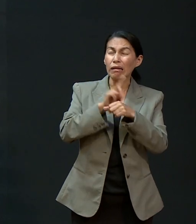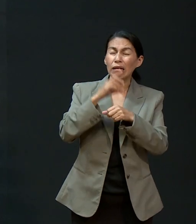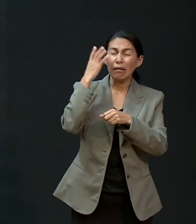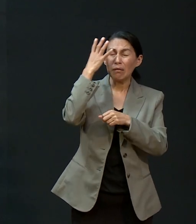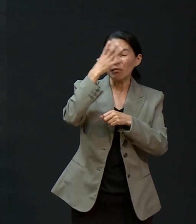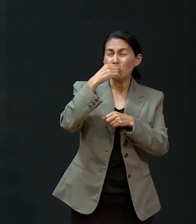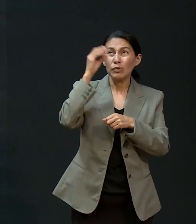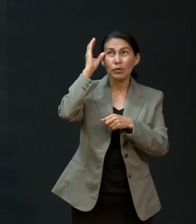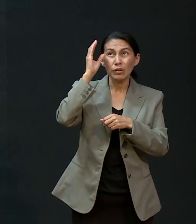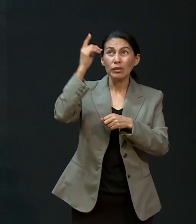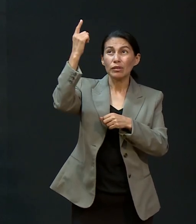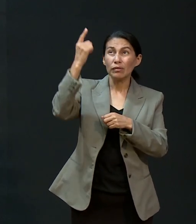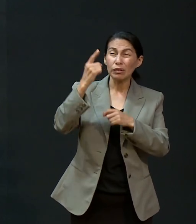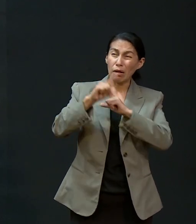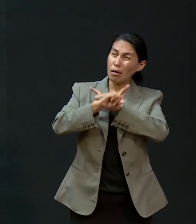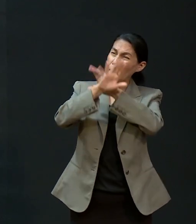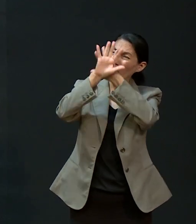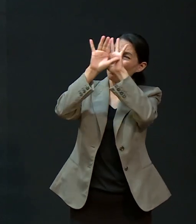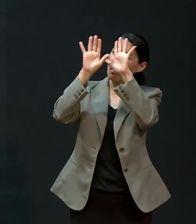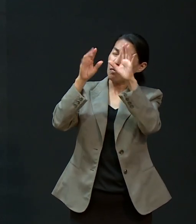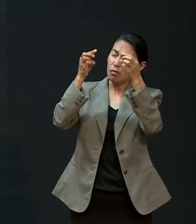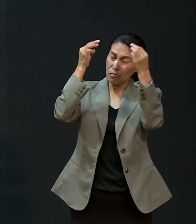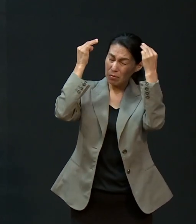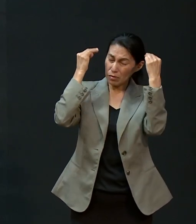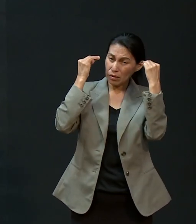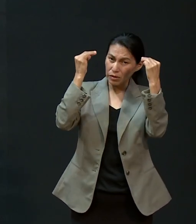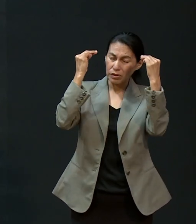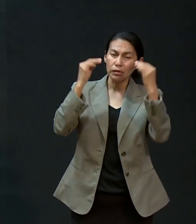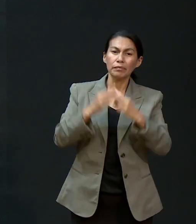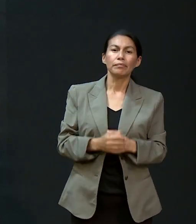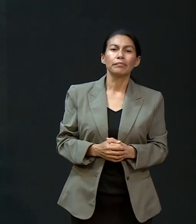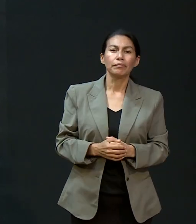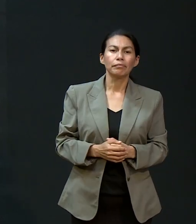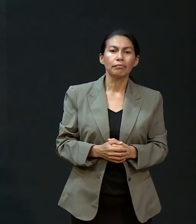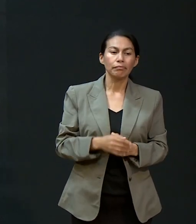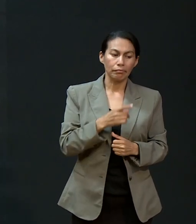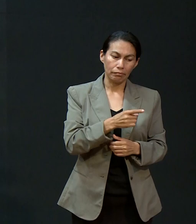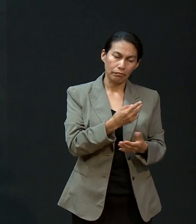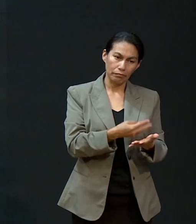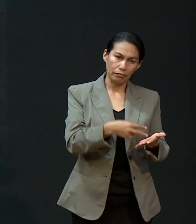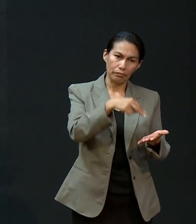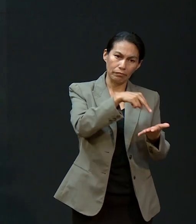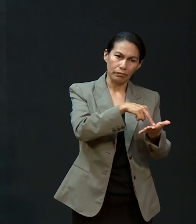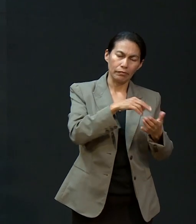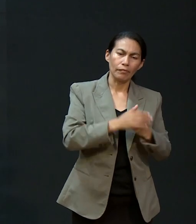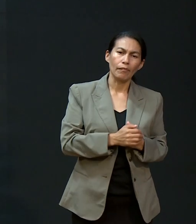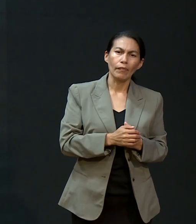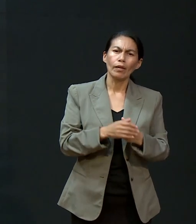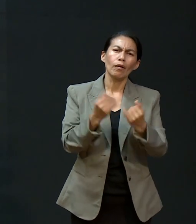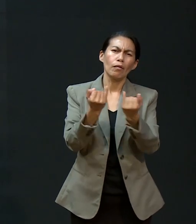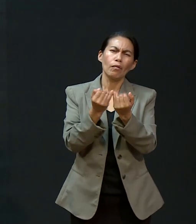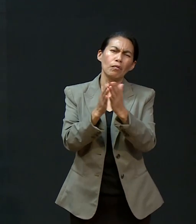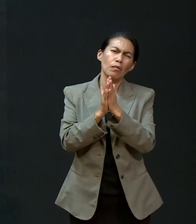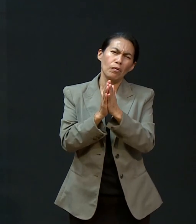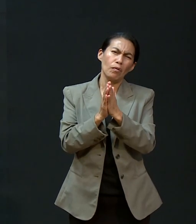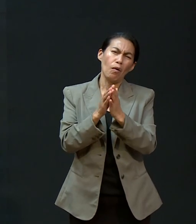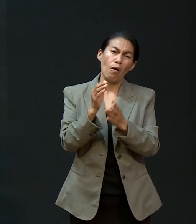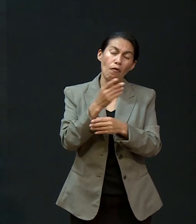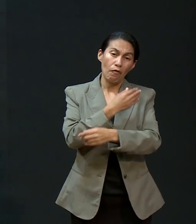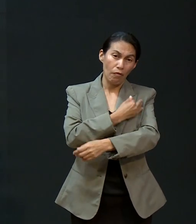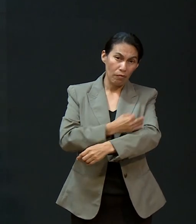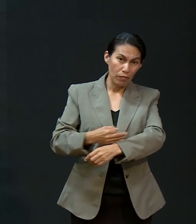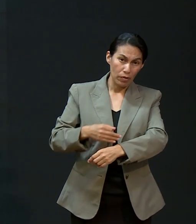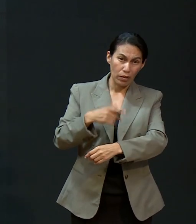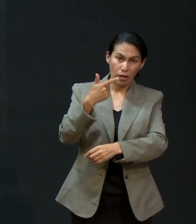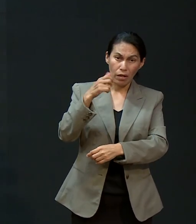del Señor. Hasta aquel día maravilloso cuando Cristo venga en gloria y majestad. También sigamos